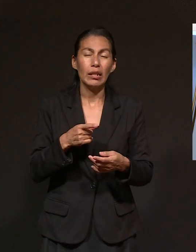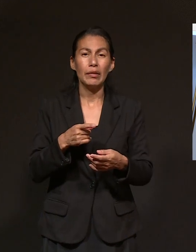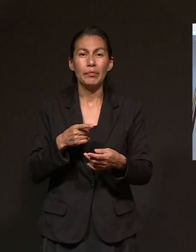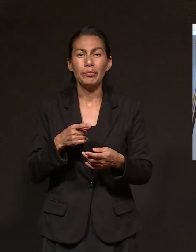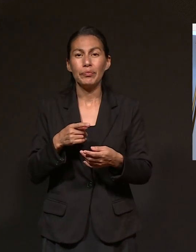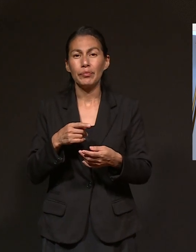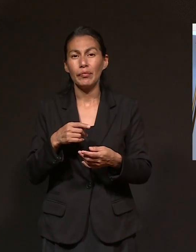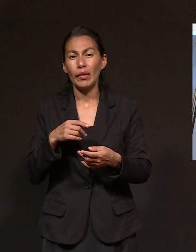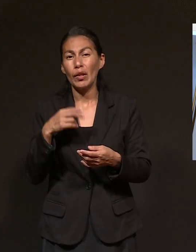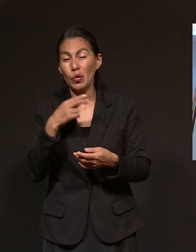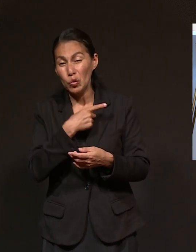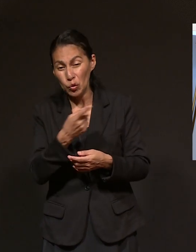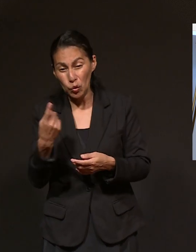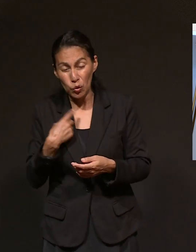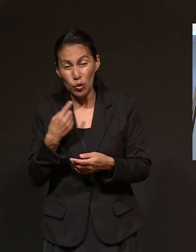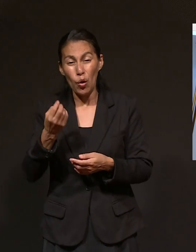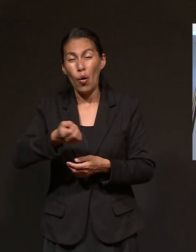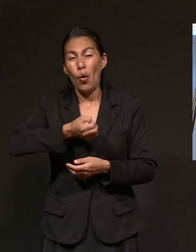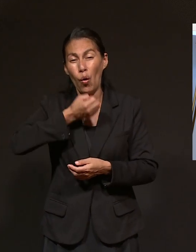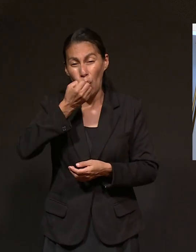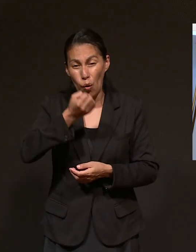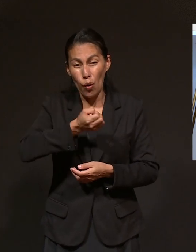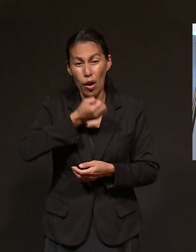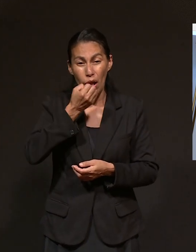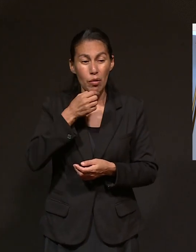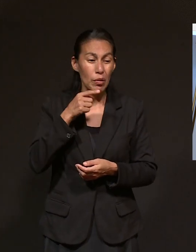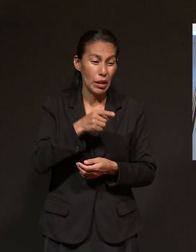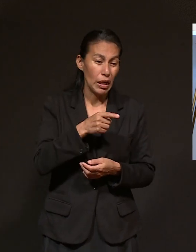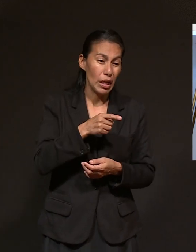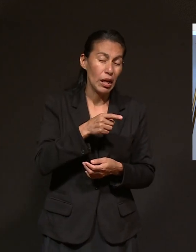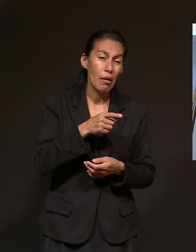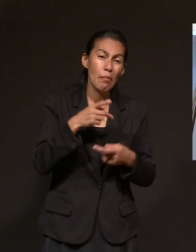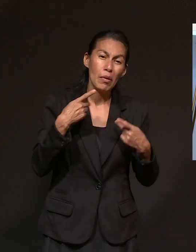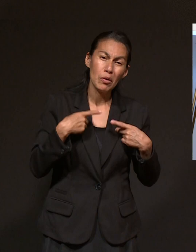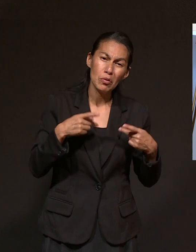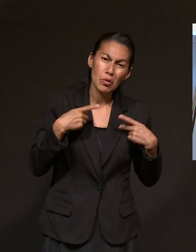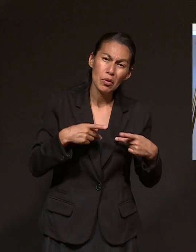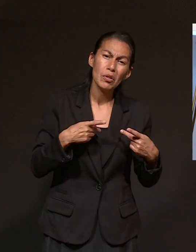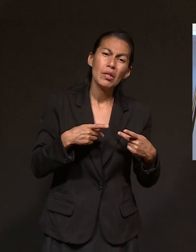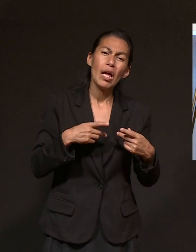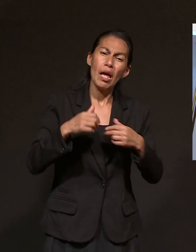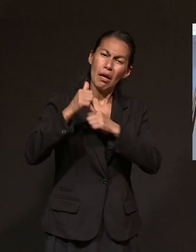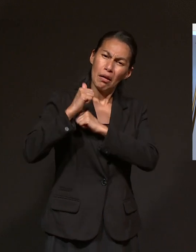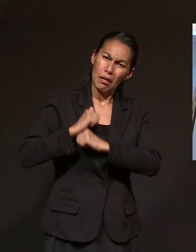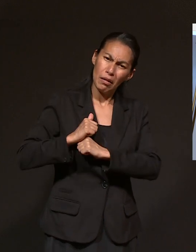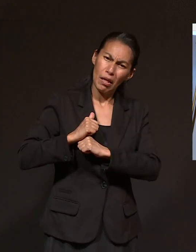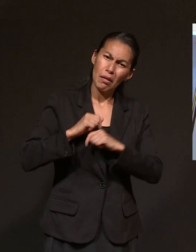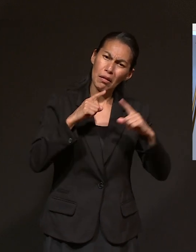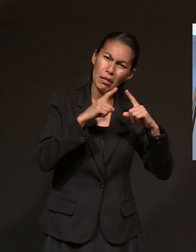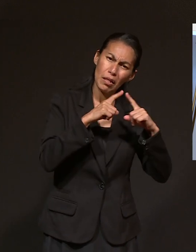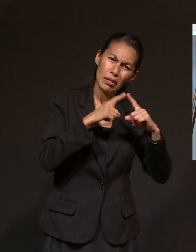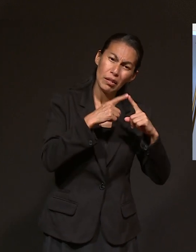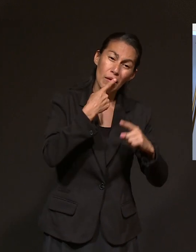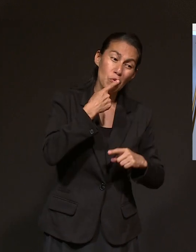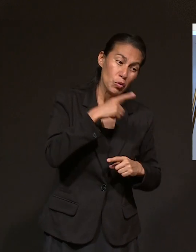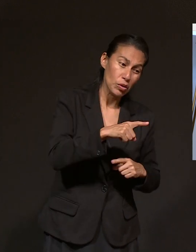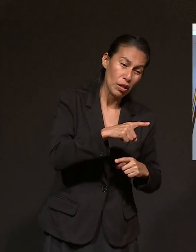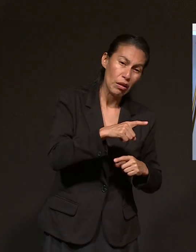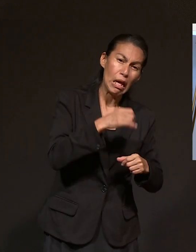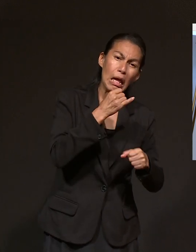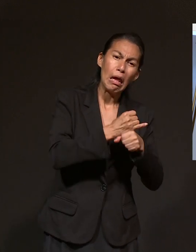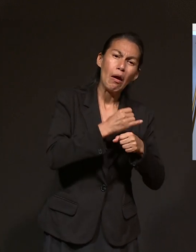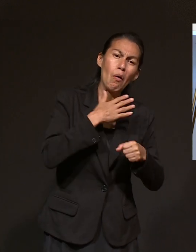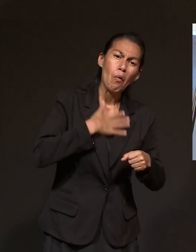las 5 de la tarde Y hemos estado orando por este caso porque él es un anciano de la iglesia,